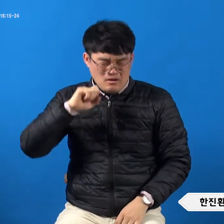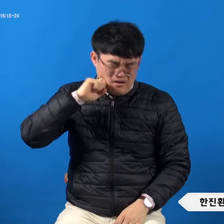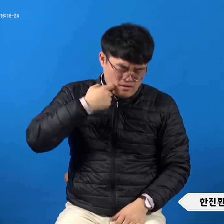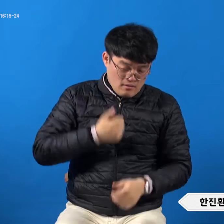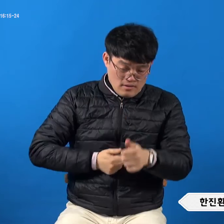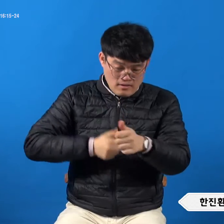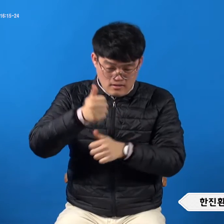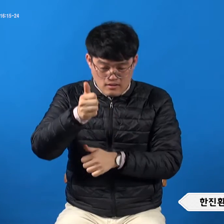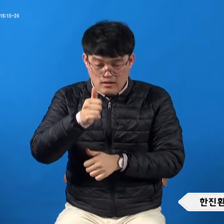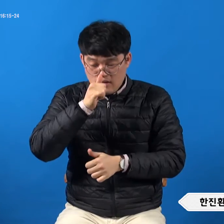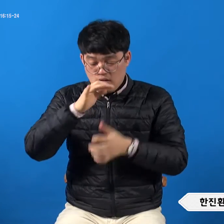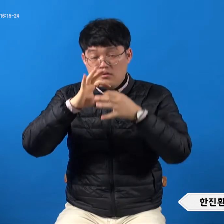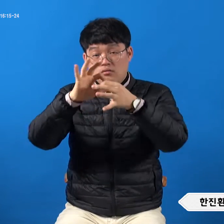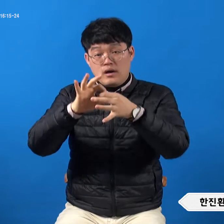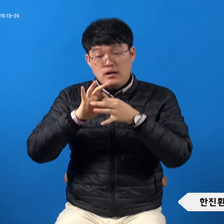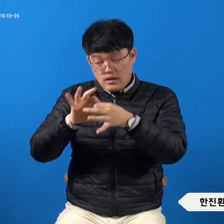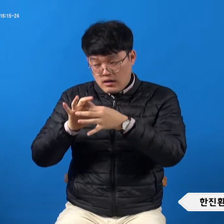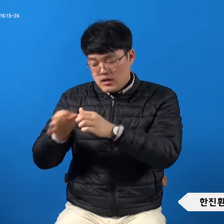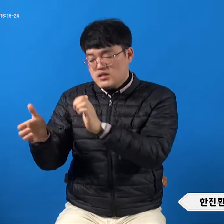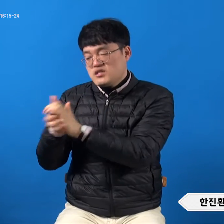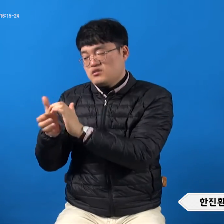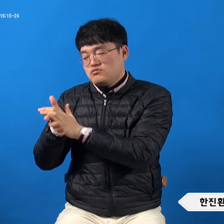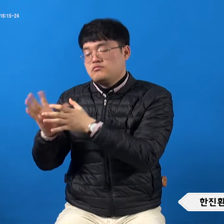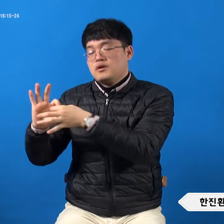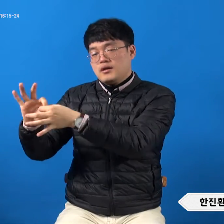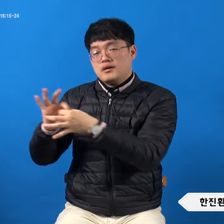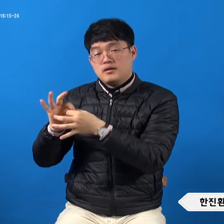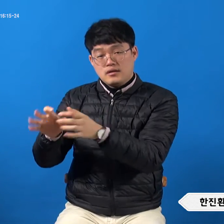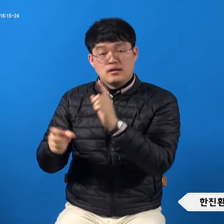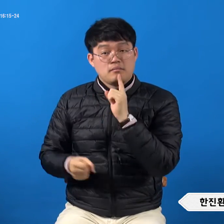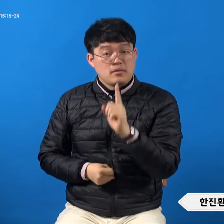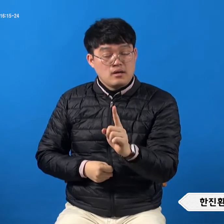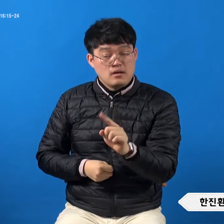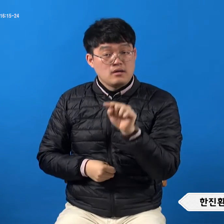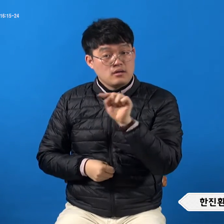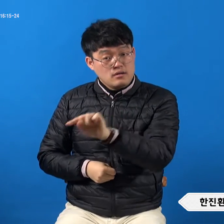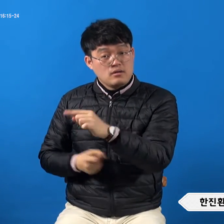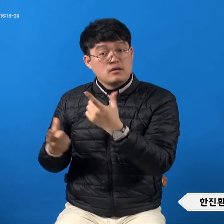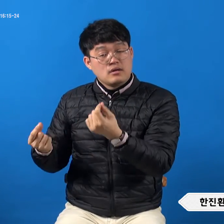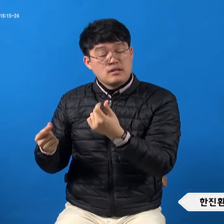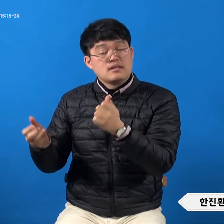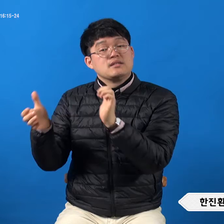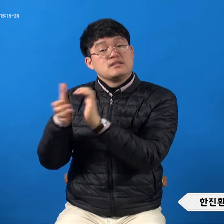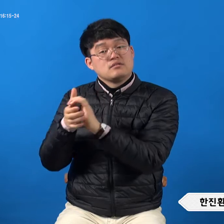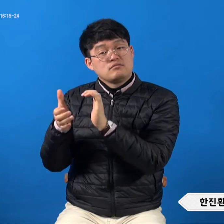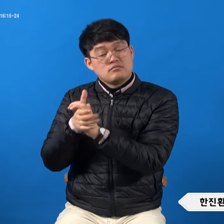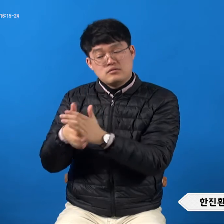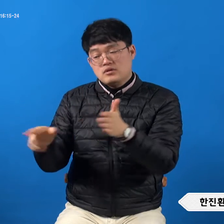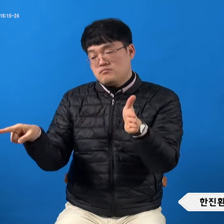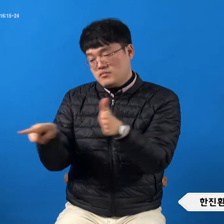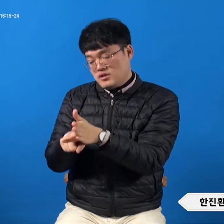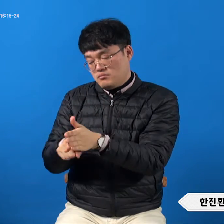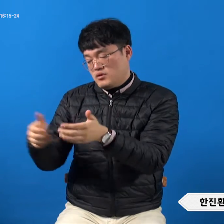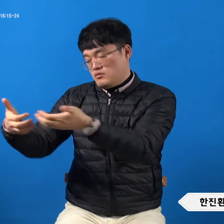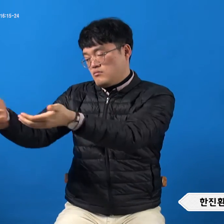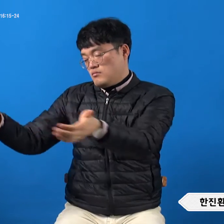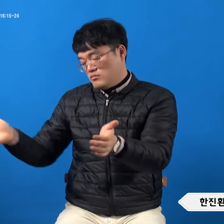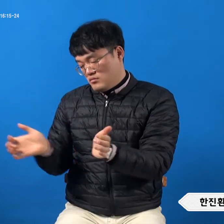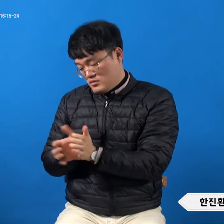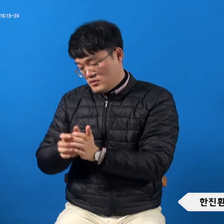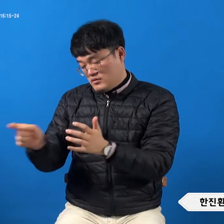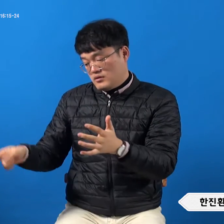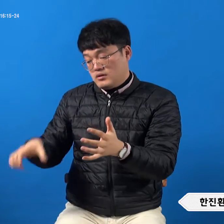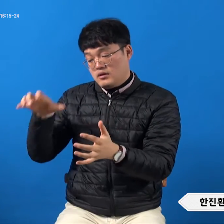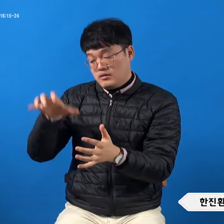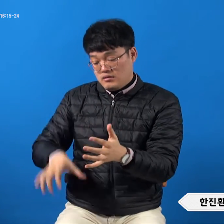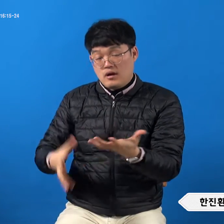수 있는 그런 관계가 친구입니다. 그런 친구를 이 믿음의 공동체 안에서